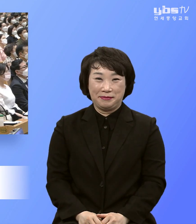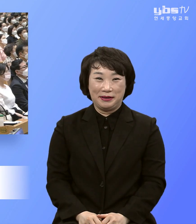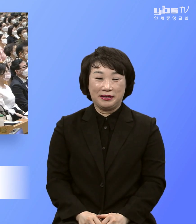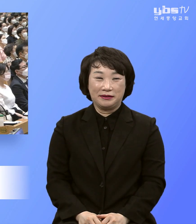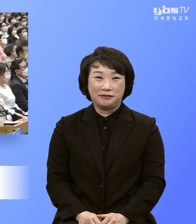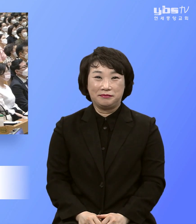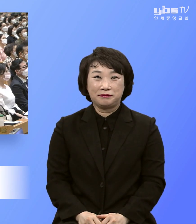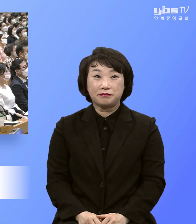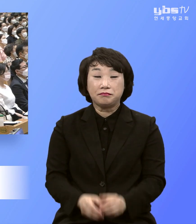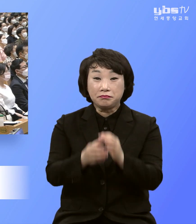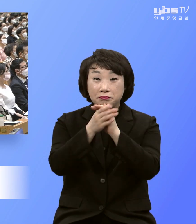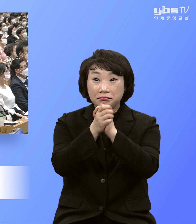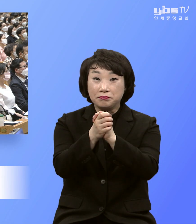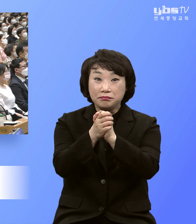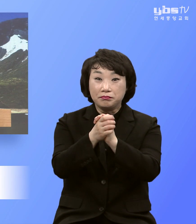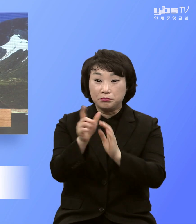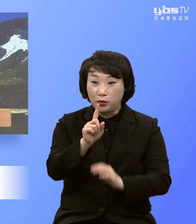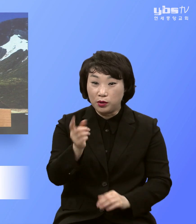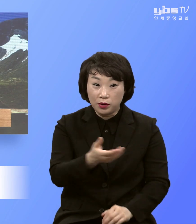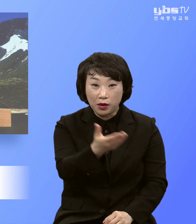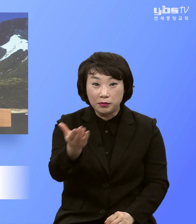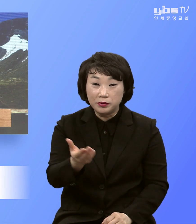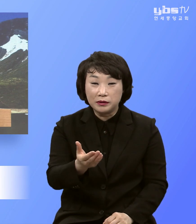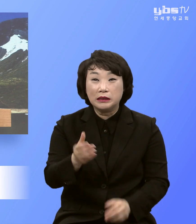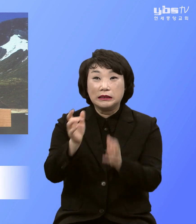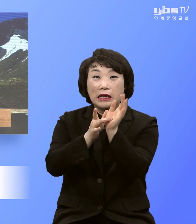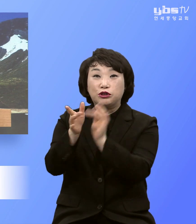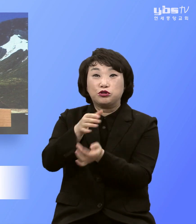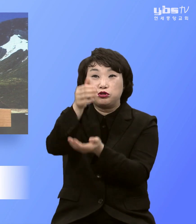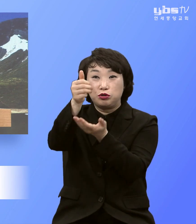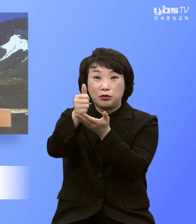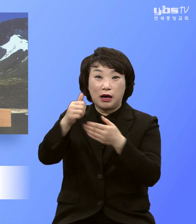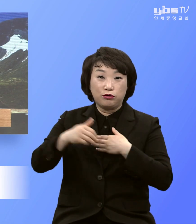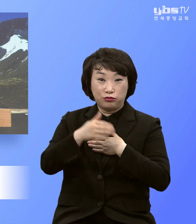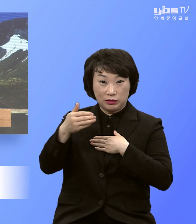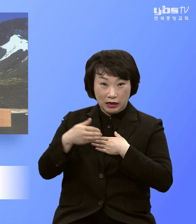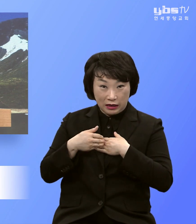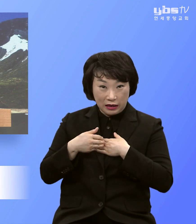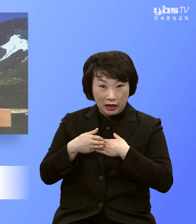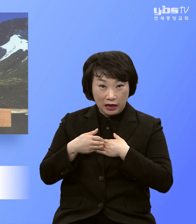아멘합시다. 그러므로 기도는 예수 그리스도가 우리에게